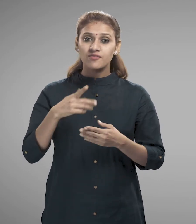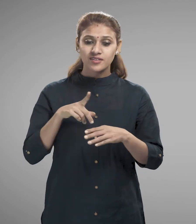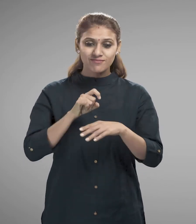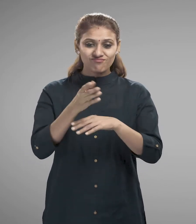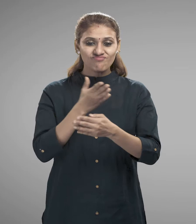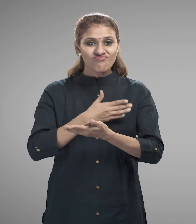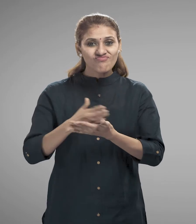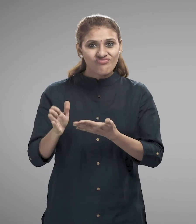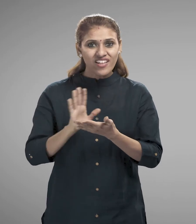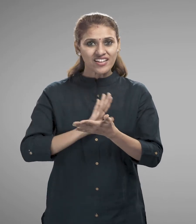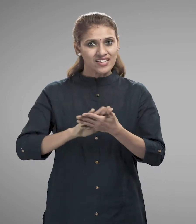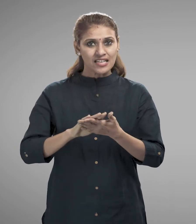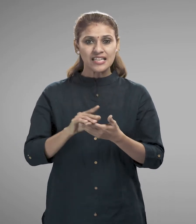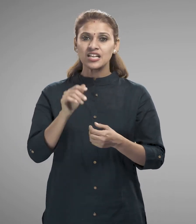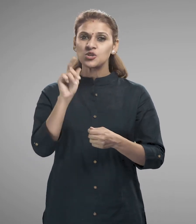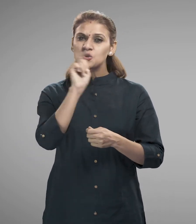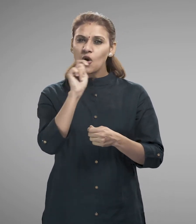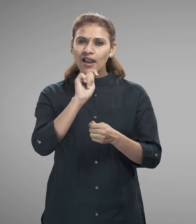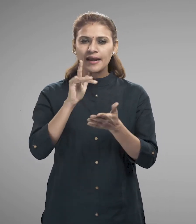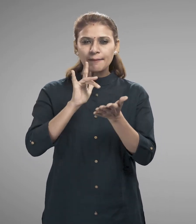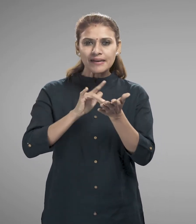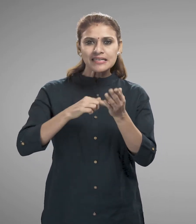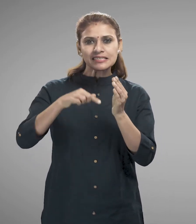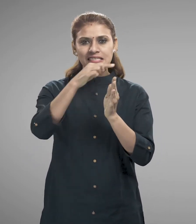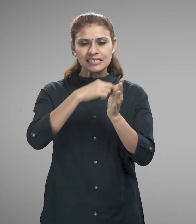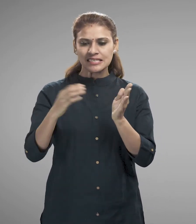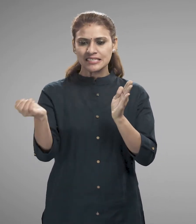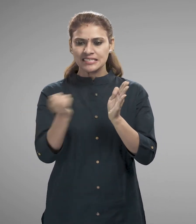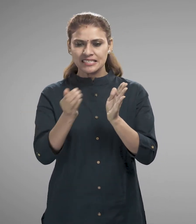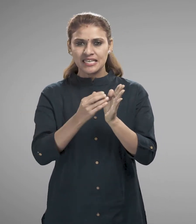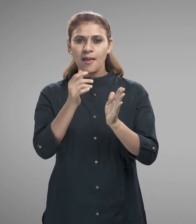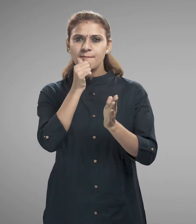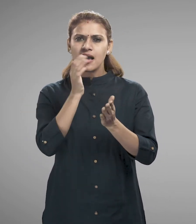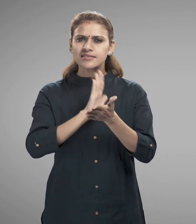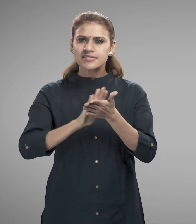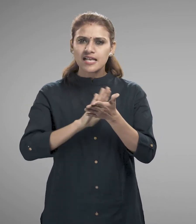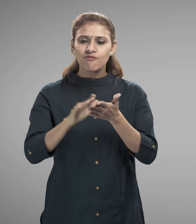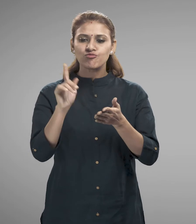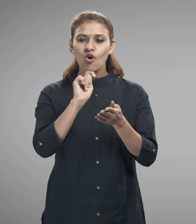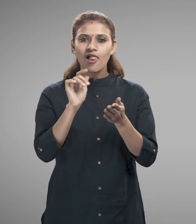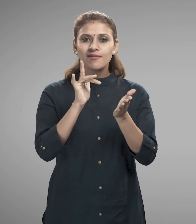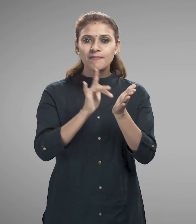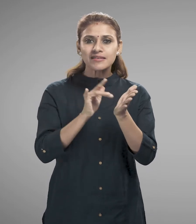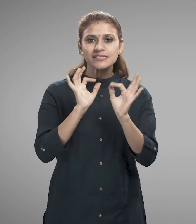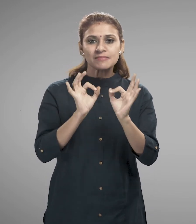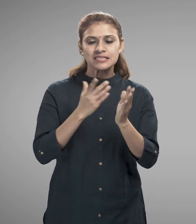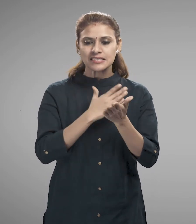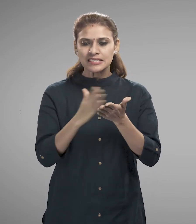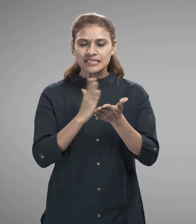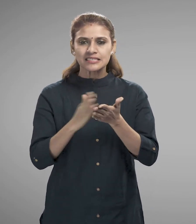संक्रमण से बचाव के लिए शौच करने के बाद आगे से पीछे की ओर धोना चाहिए, यानी योनि मार्ग से दूर